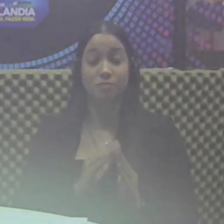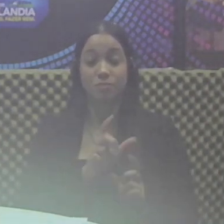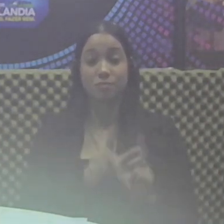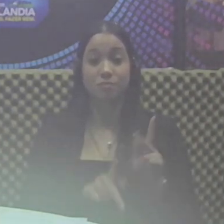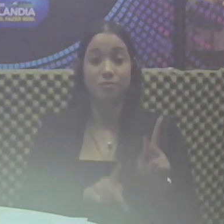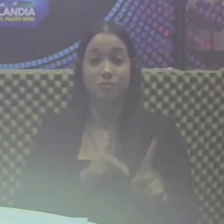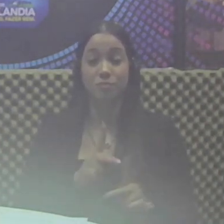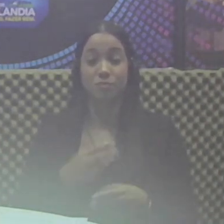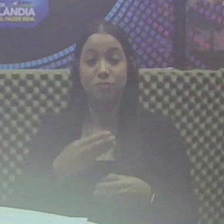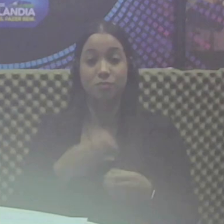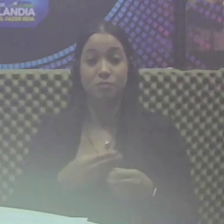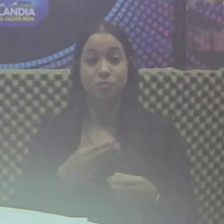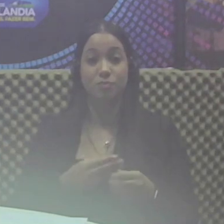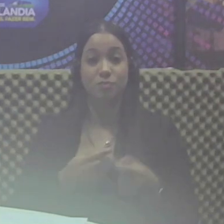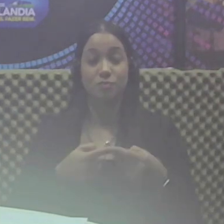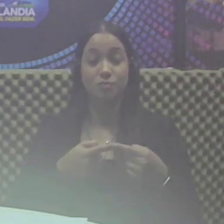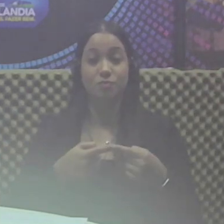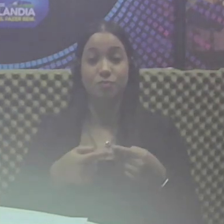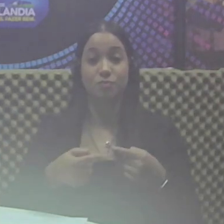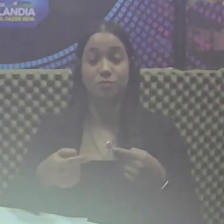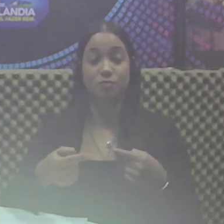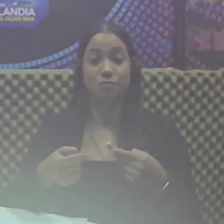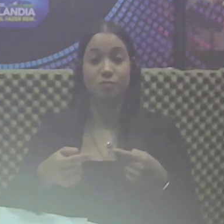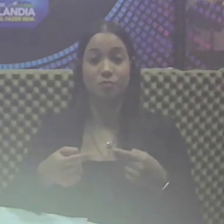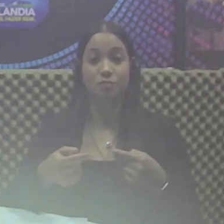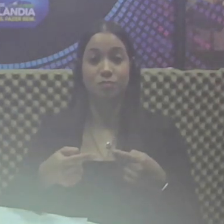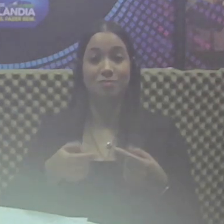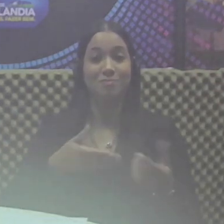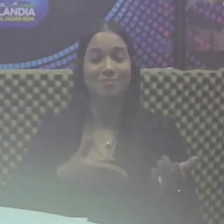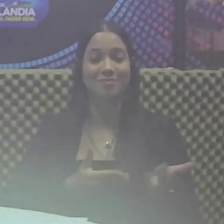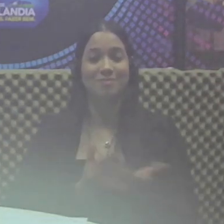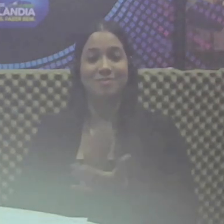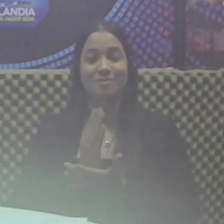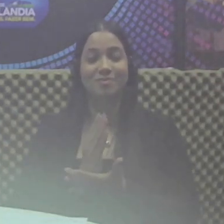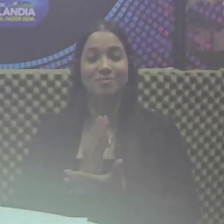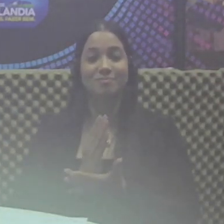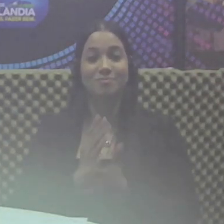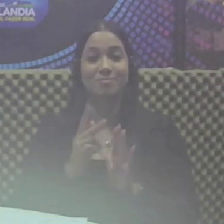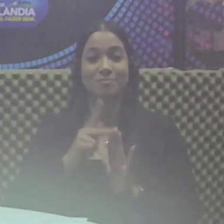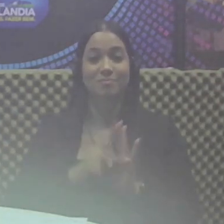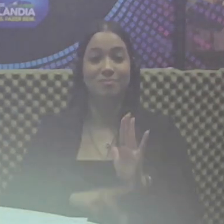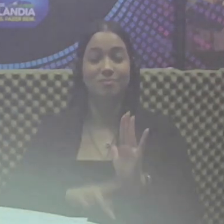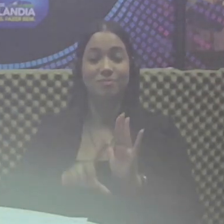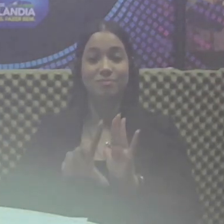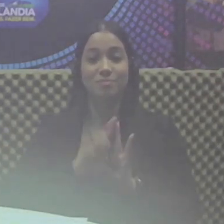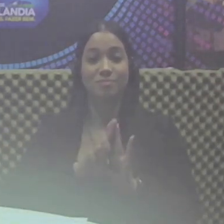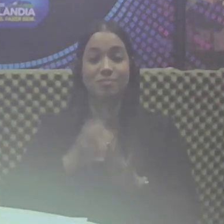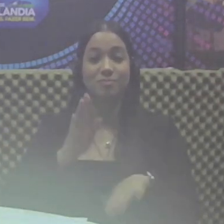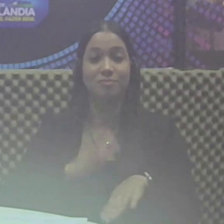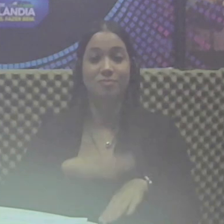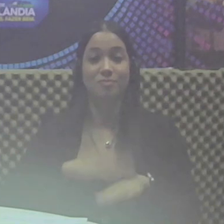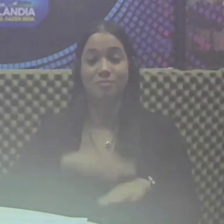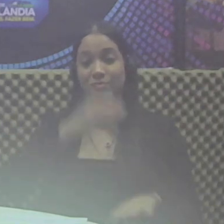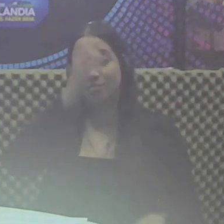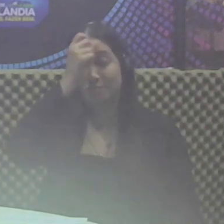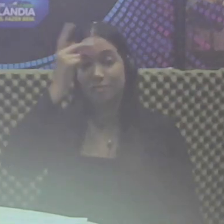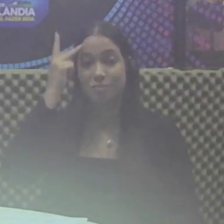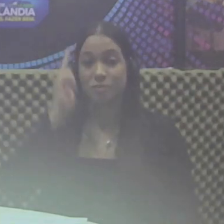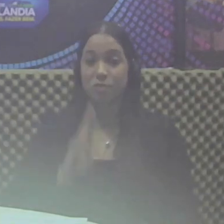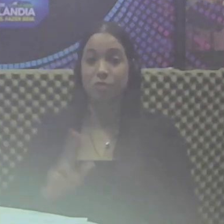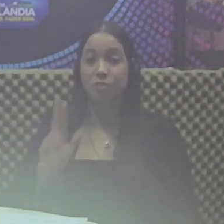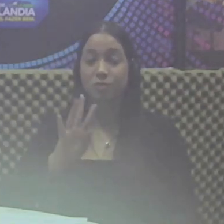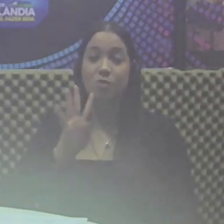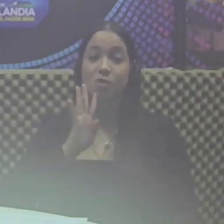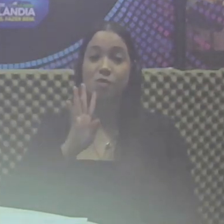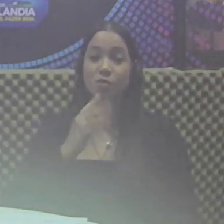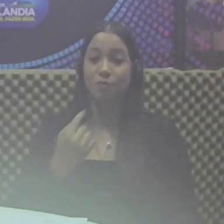município foi estendido com a aprovação e sanção de projeto de lei de autoria da Prefeitura de Uberlândia na última